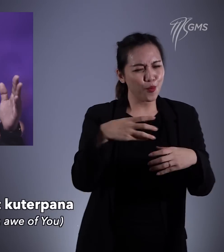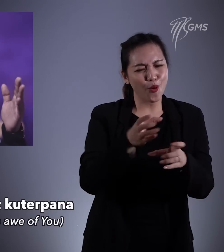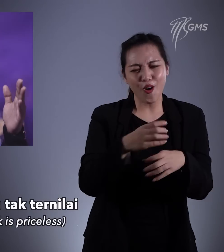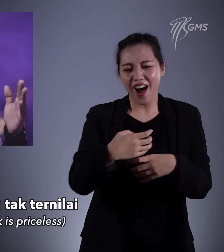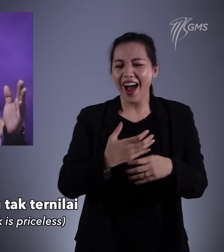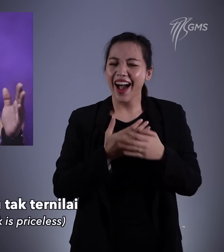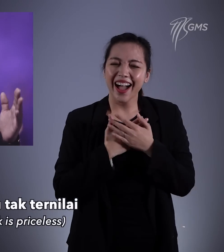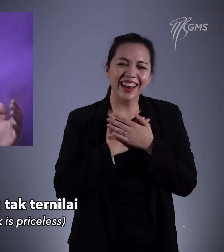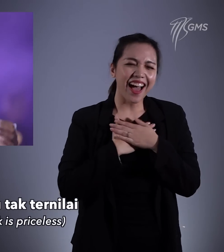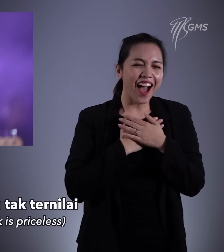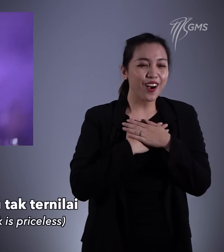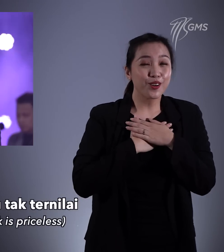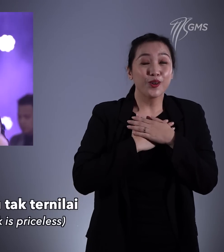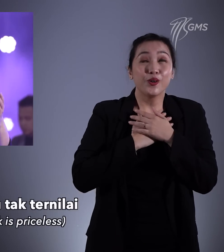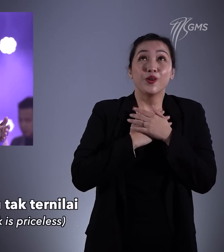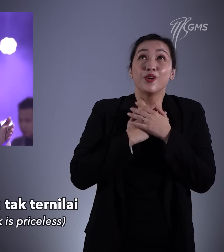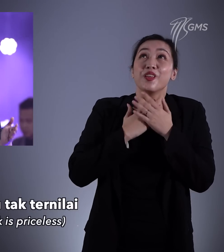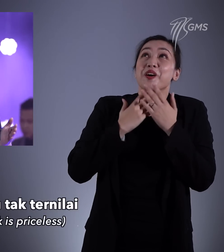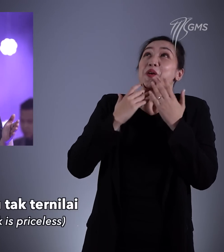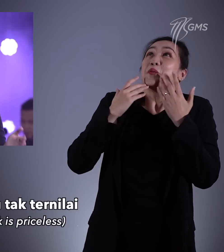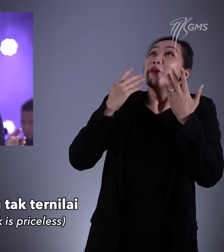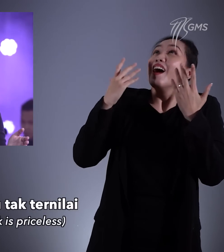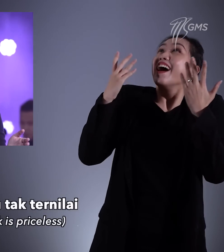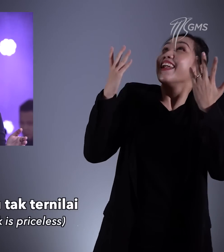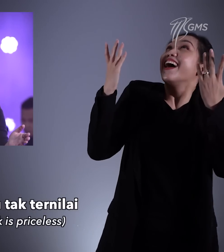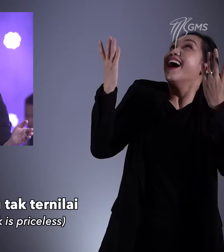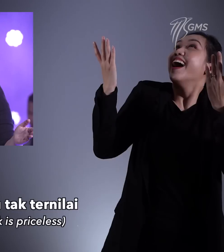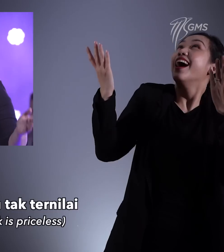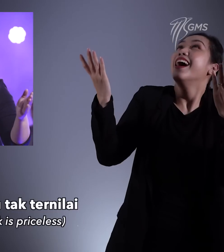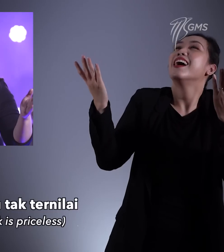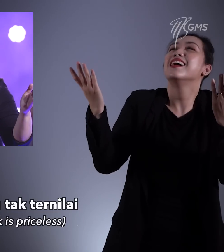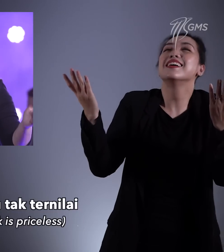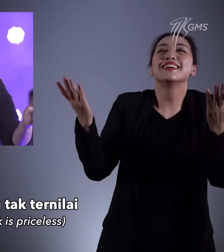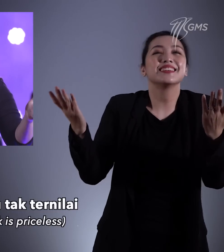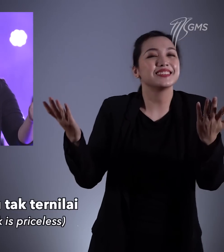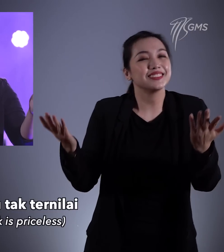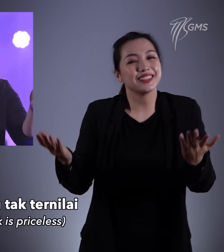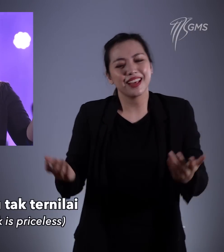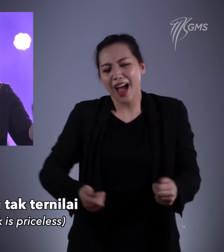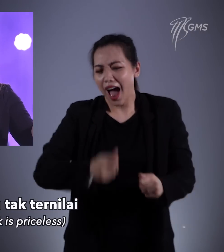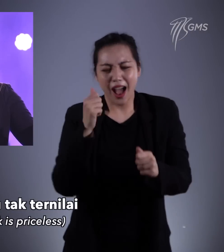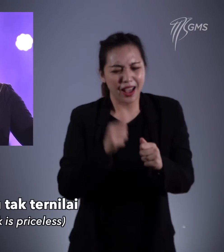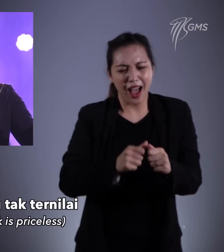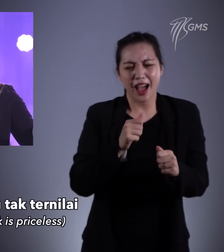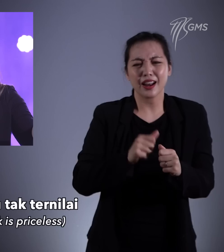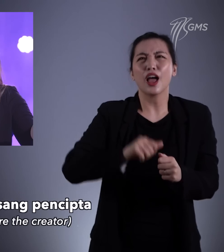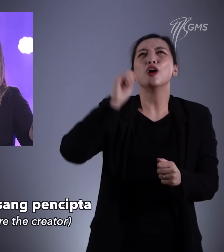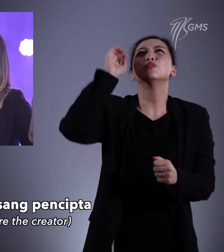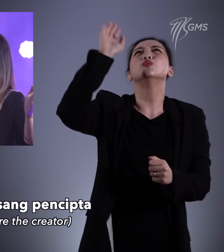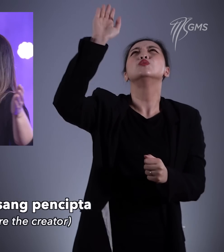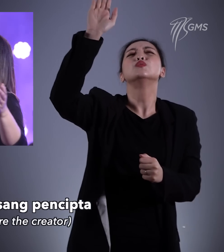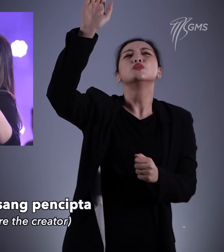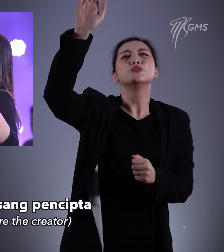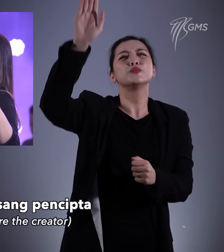Kau buat ku terpana, karyamu